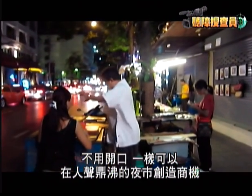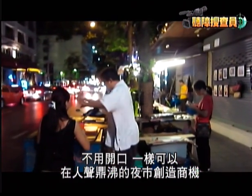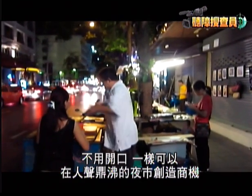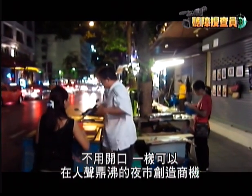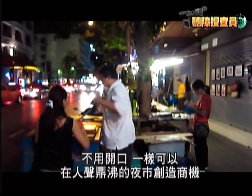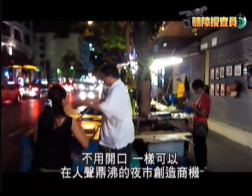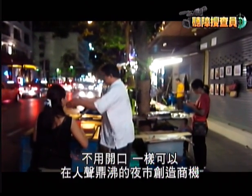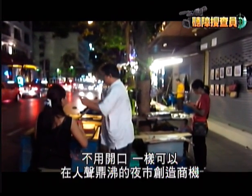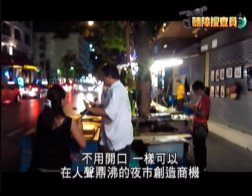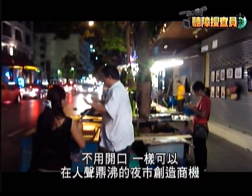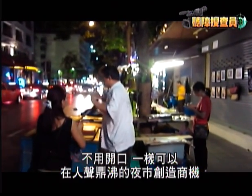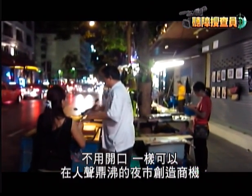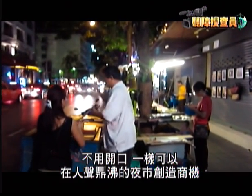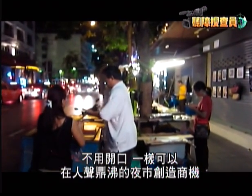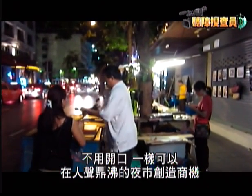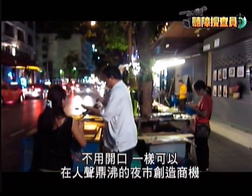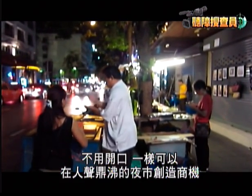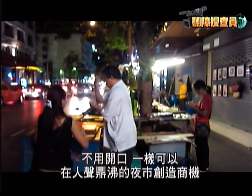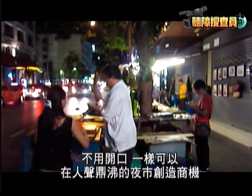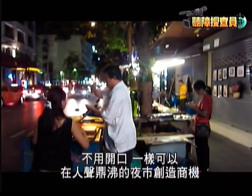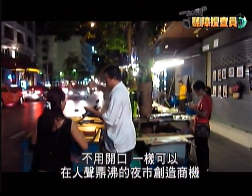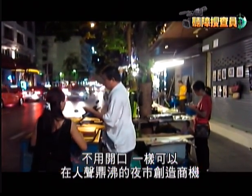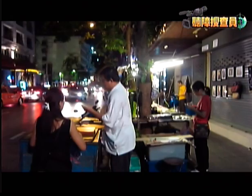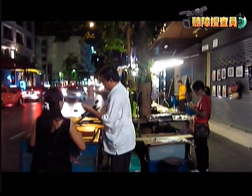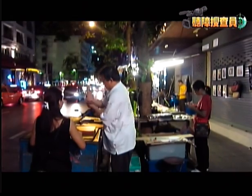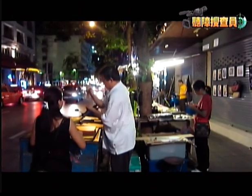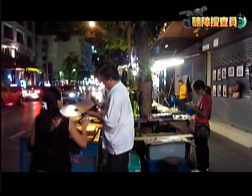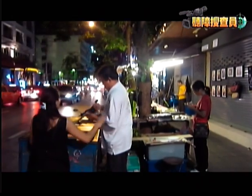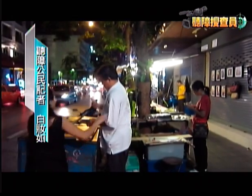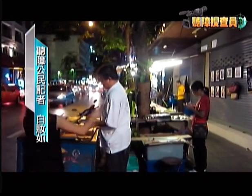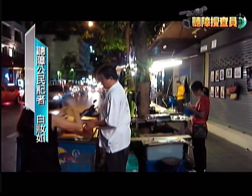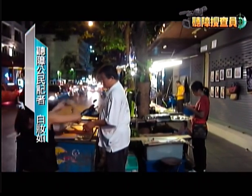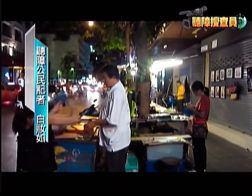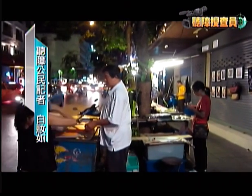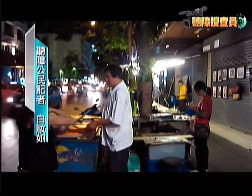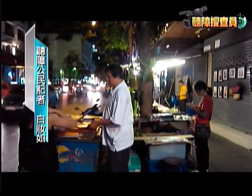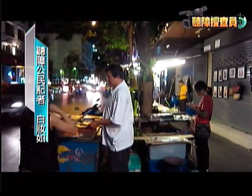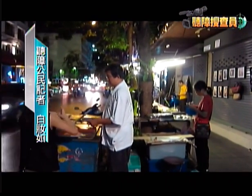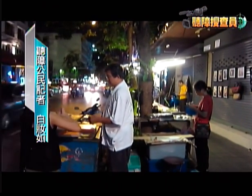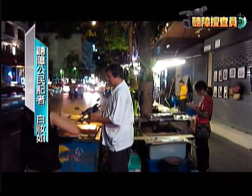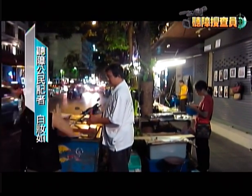声鼎沸的夜市创造商机。公民记者白庄如，泰国曼谷报道。